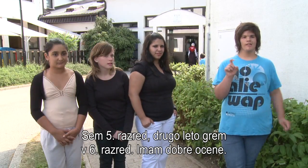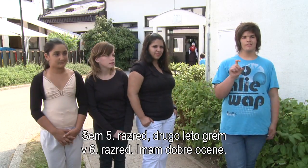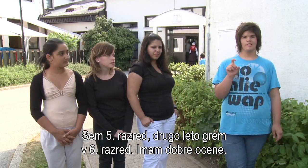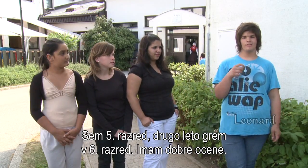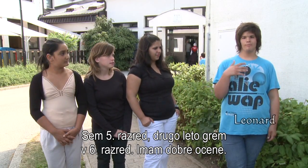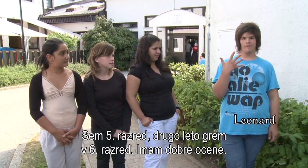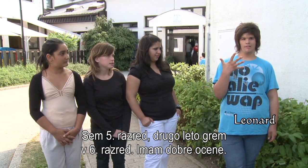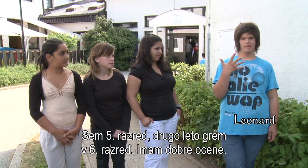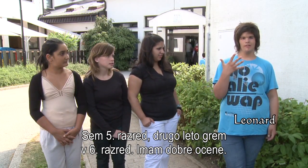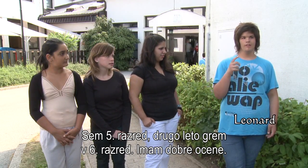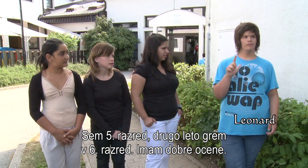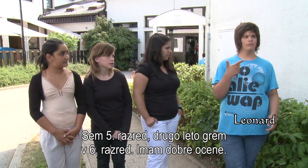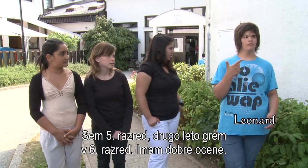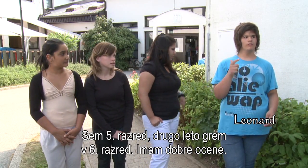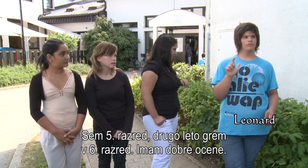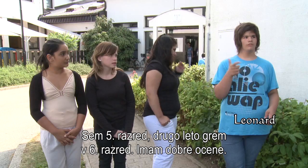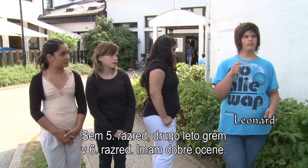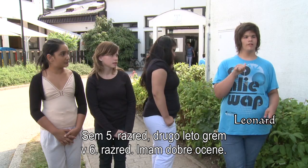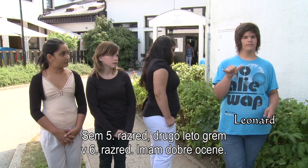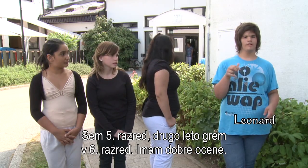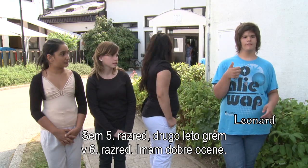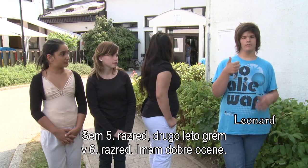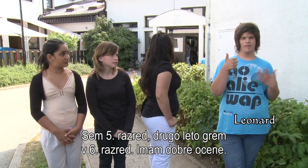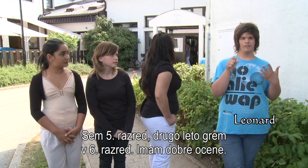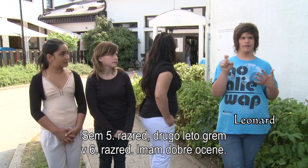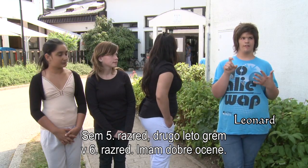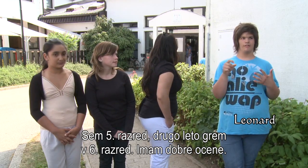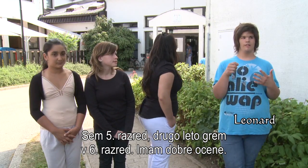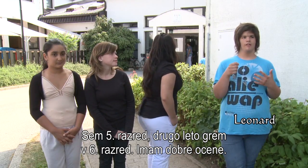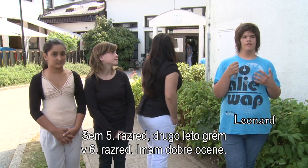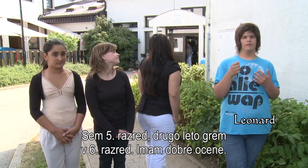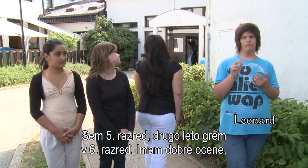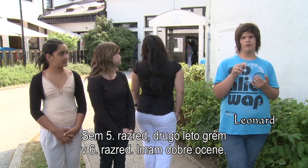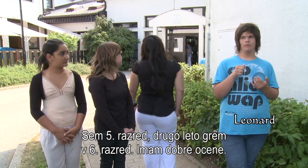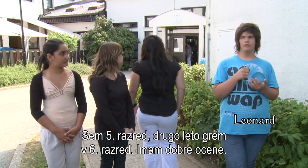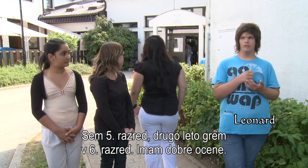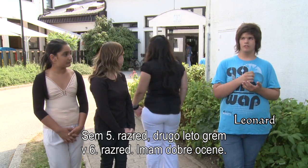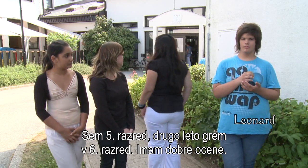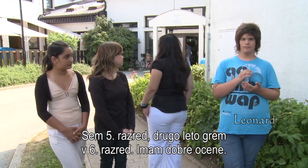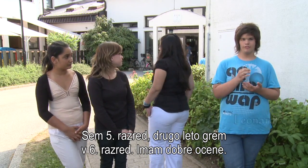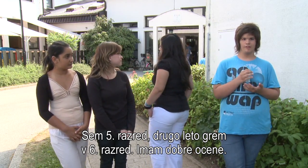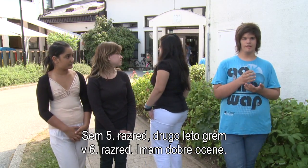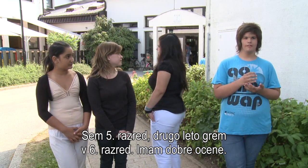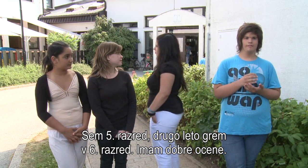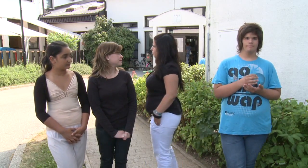Razred sem 5, drugo leto grem v 6. razred. Imam odlične ocene.